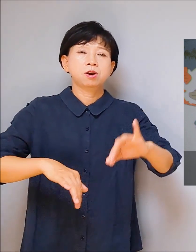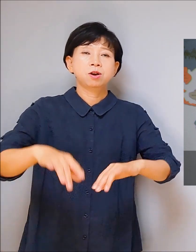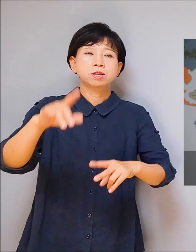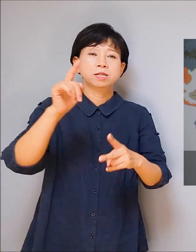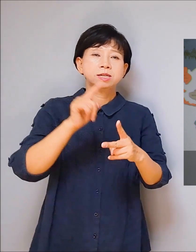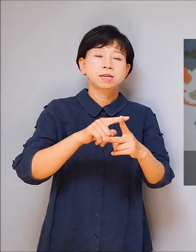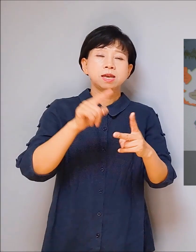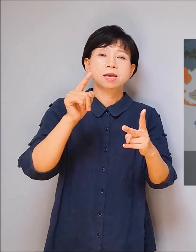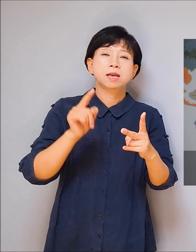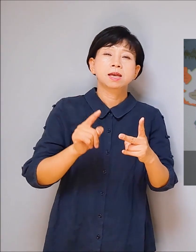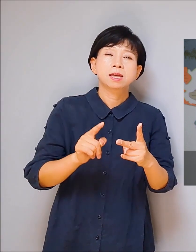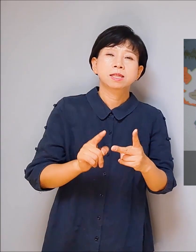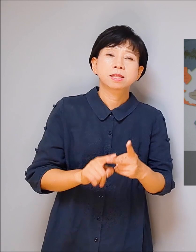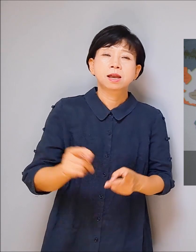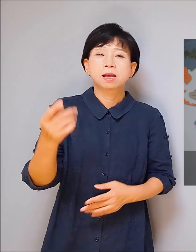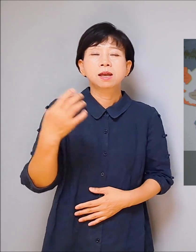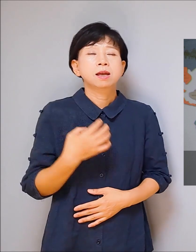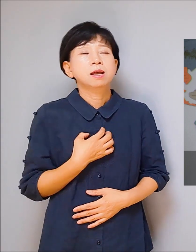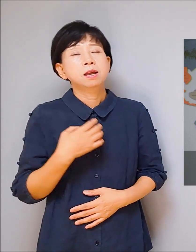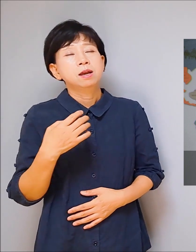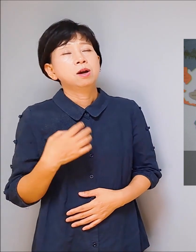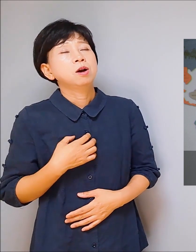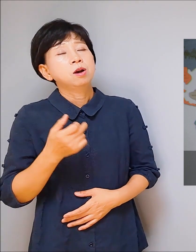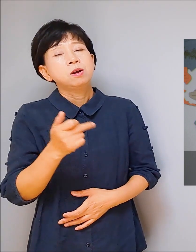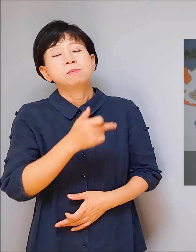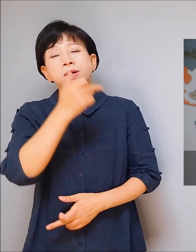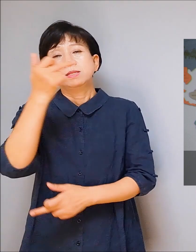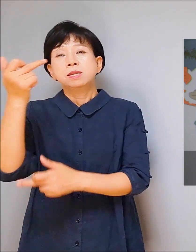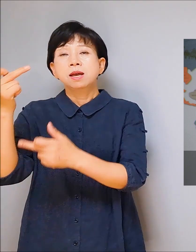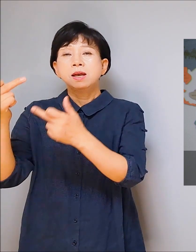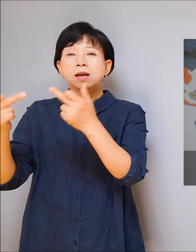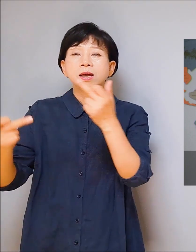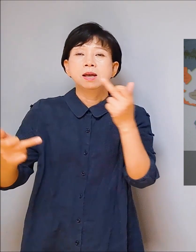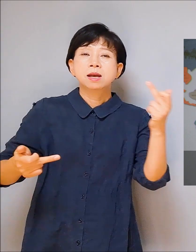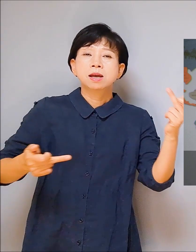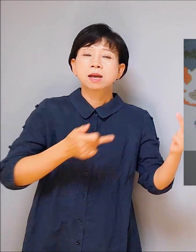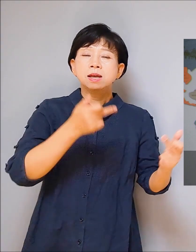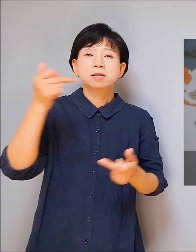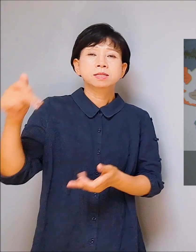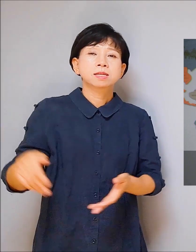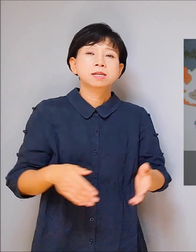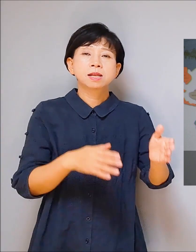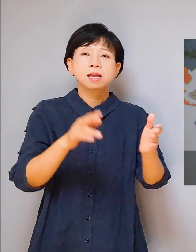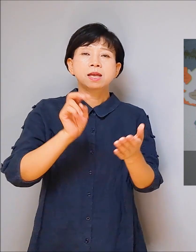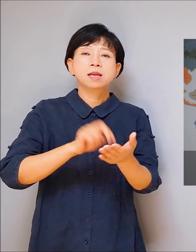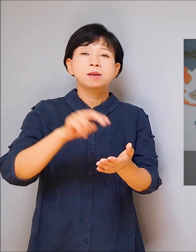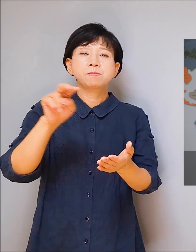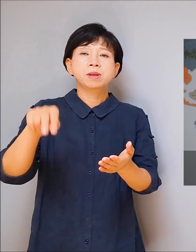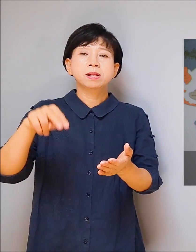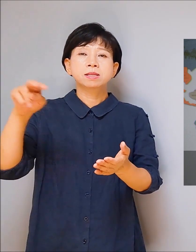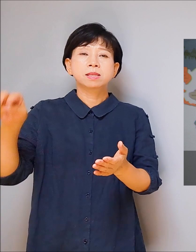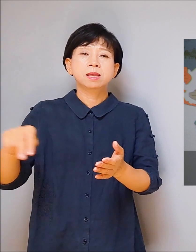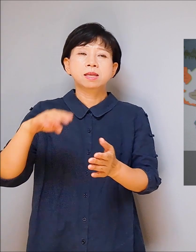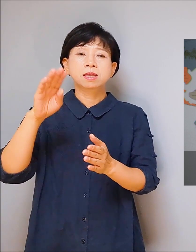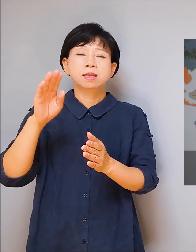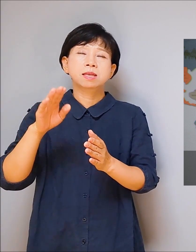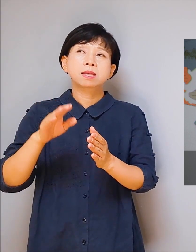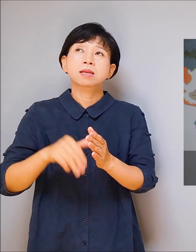없는 거리에 나 험한 산길